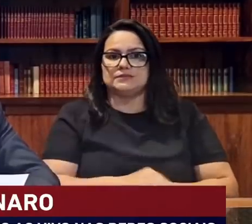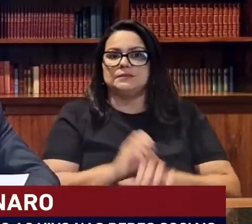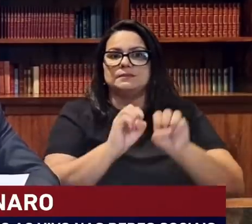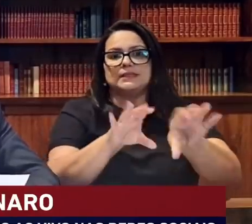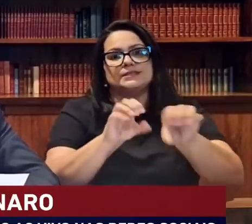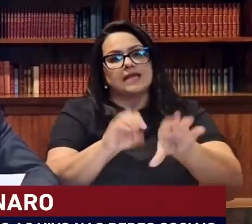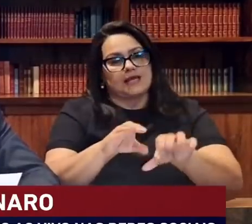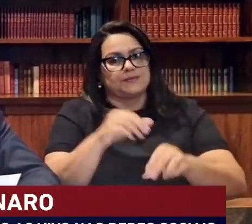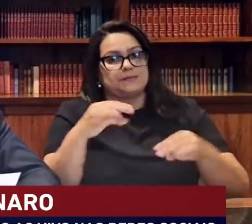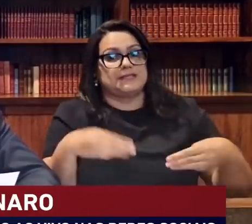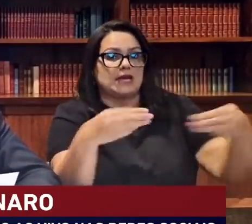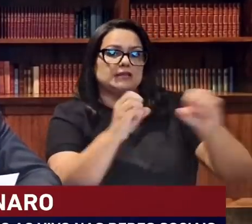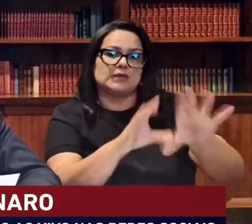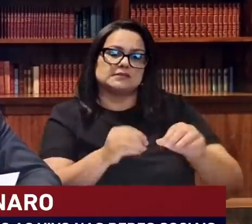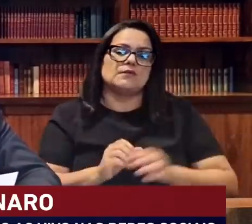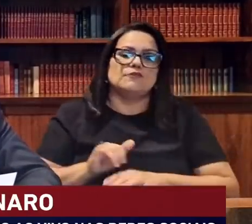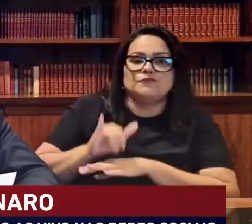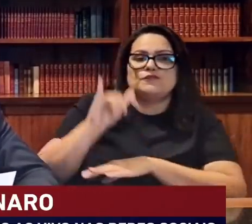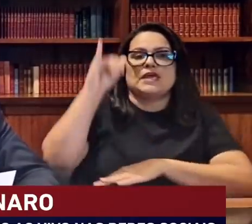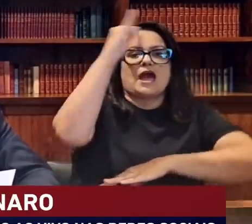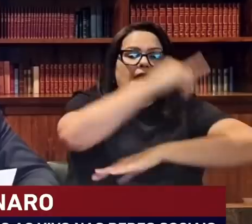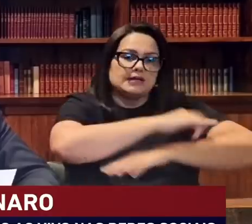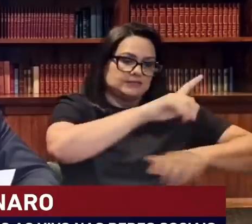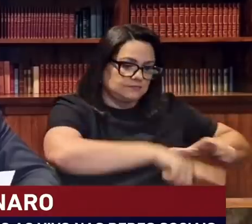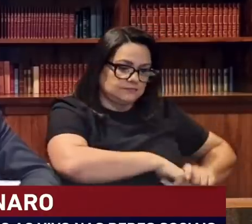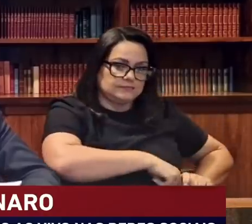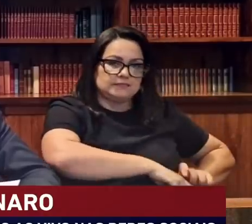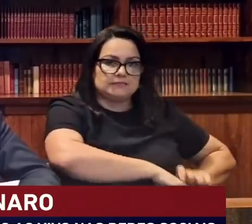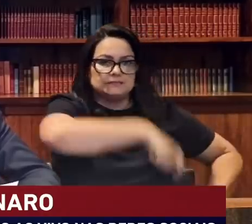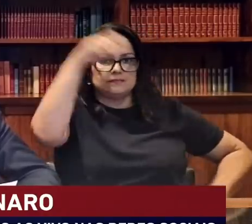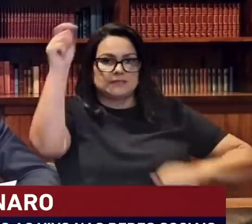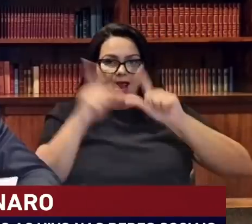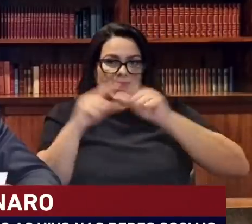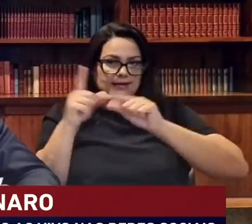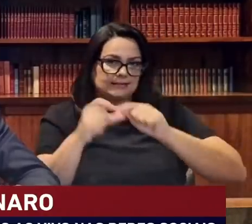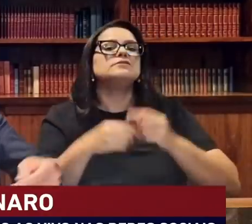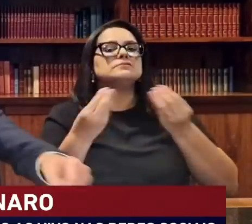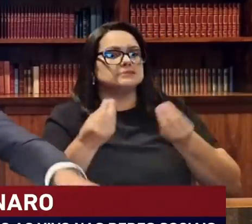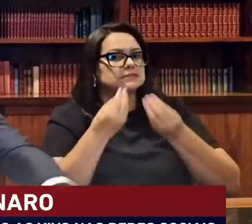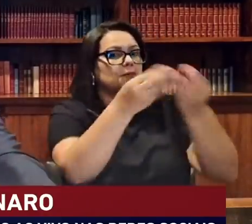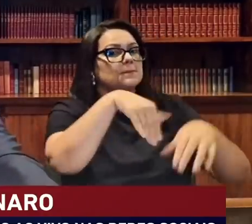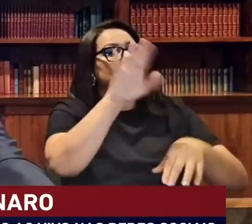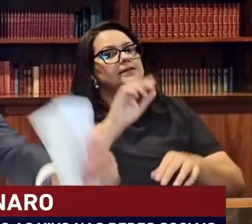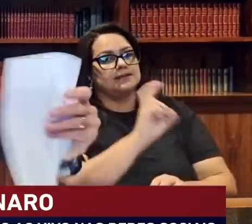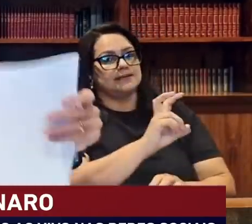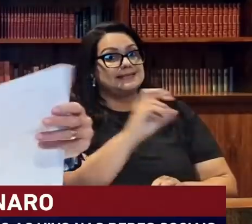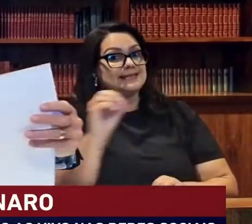Educação. Viagem ao Acre. No último sexta-feira, dia 18, entregamos mais 500 títulos no